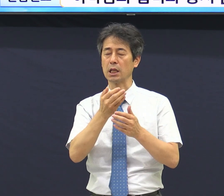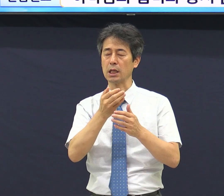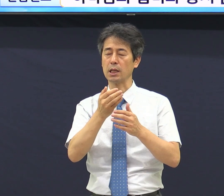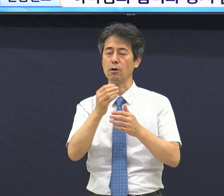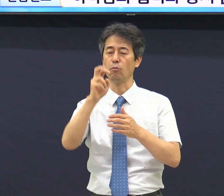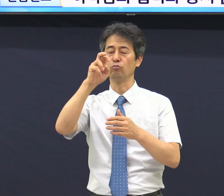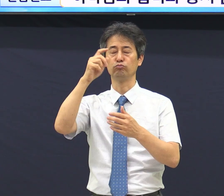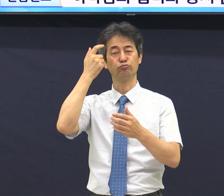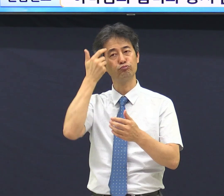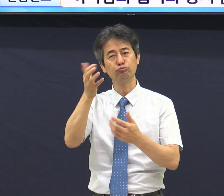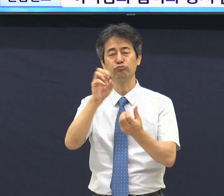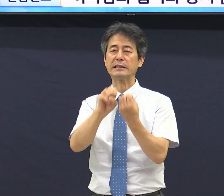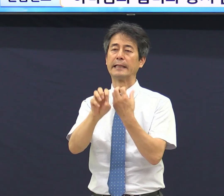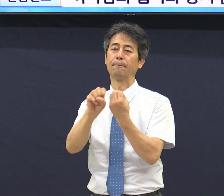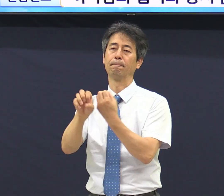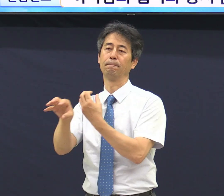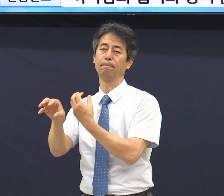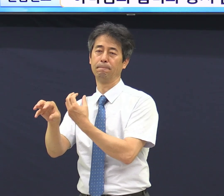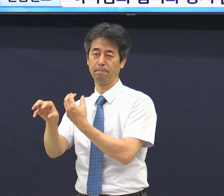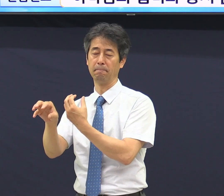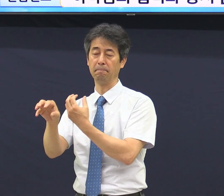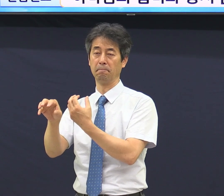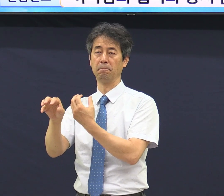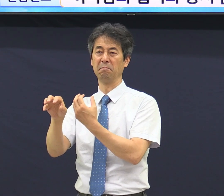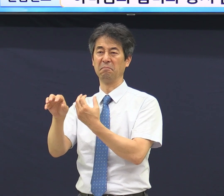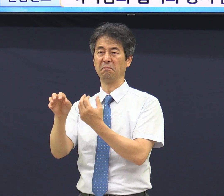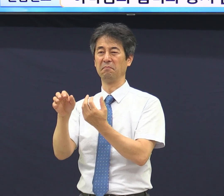장로교 소요리 문답이라는